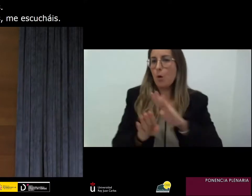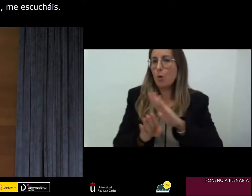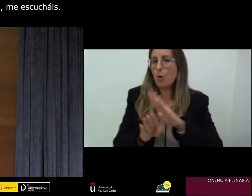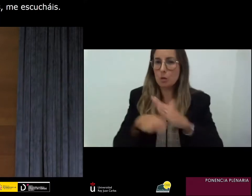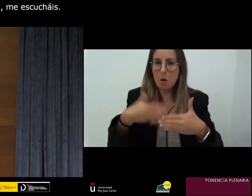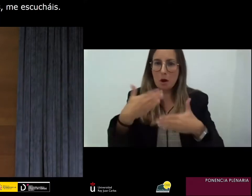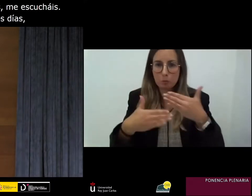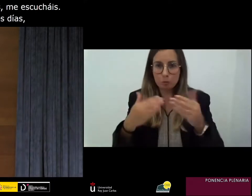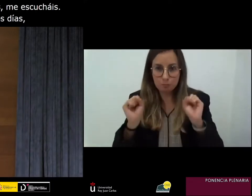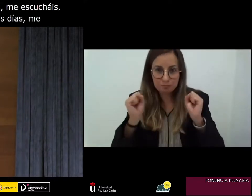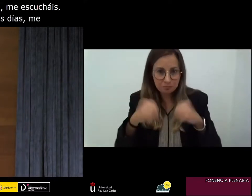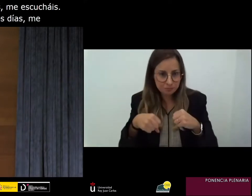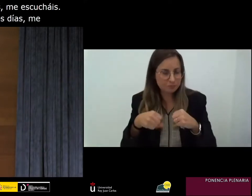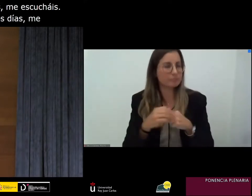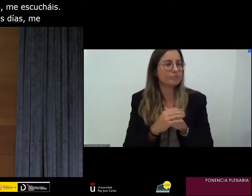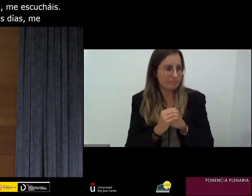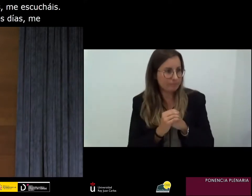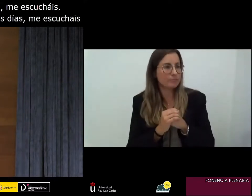Gracias.